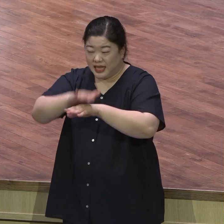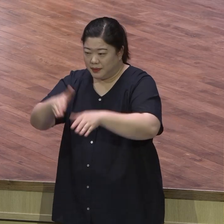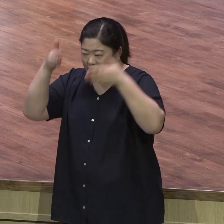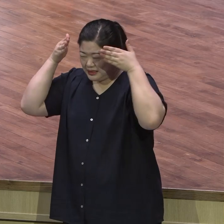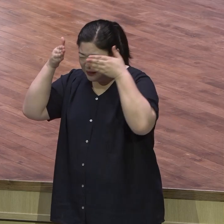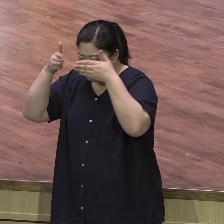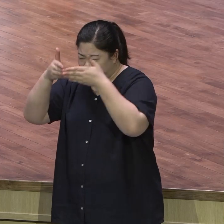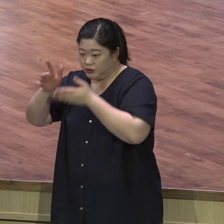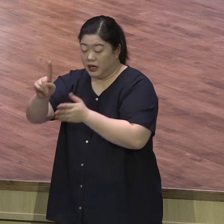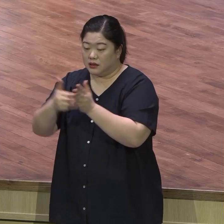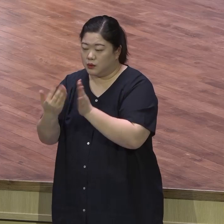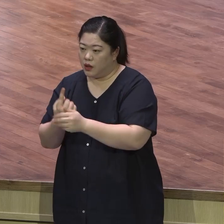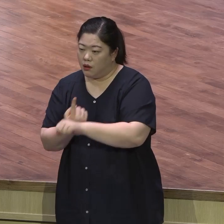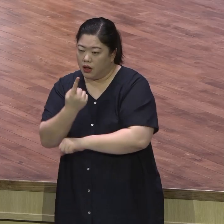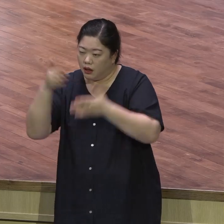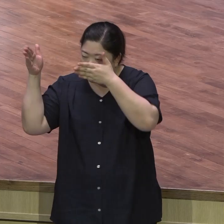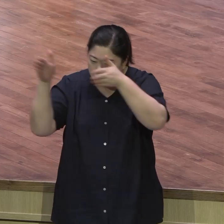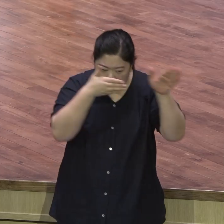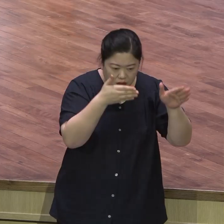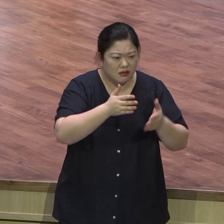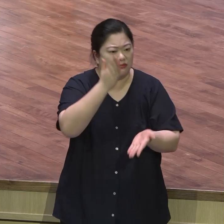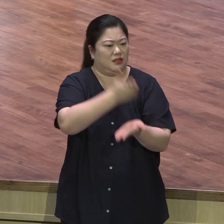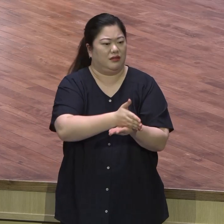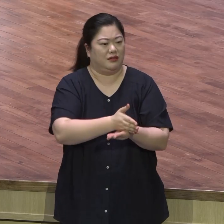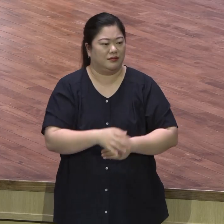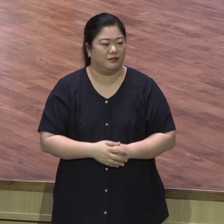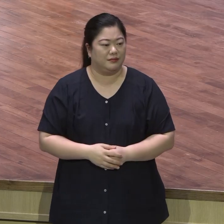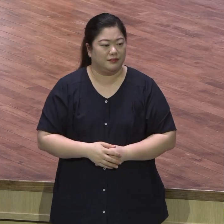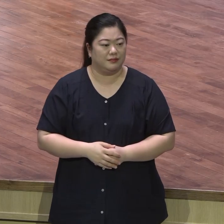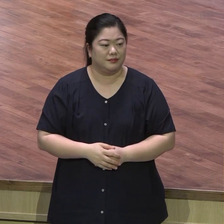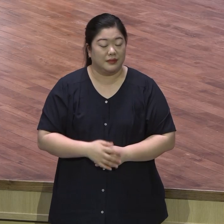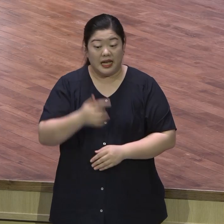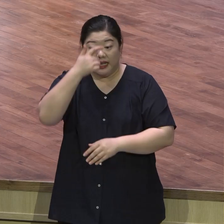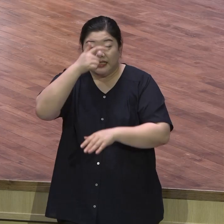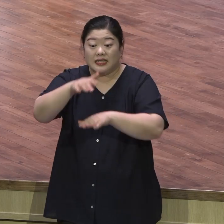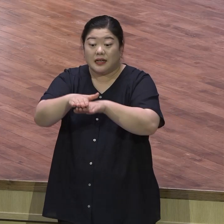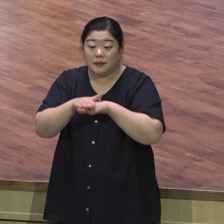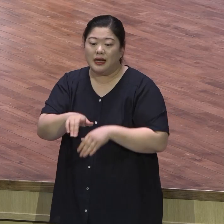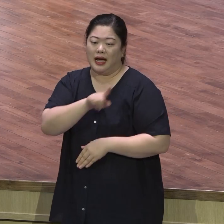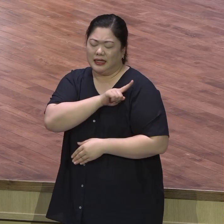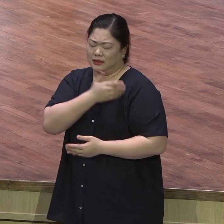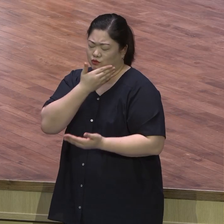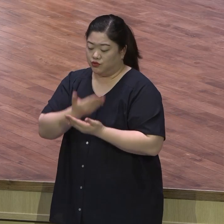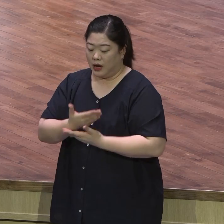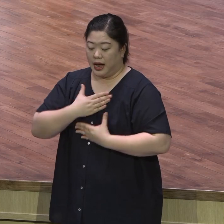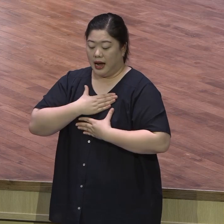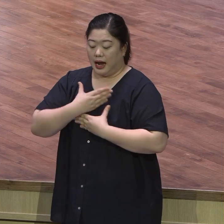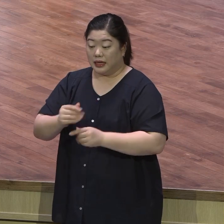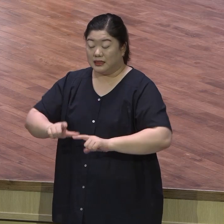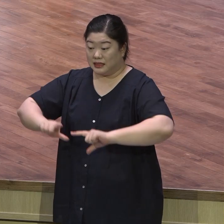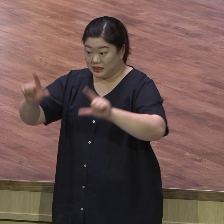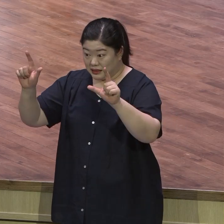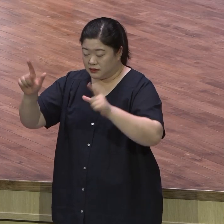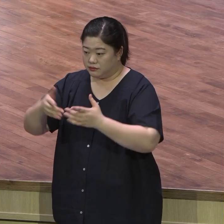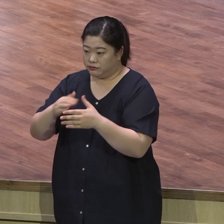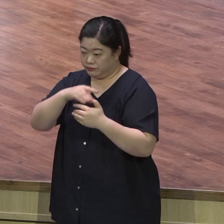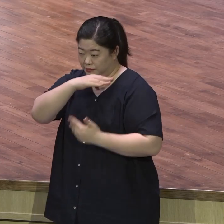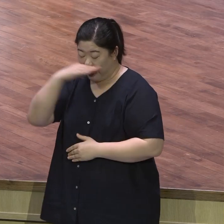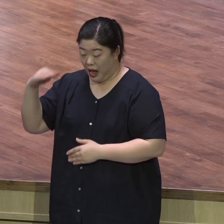방해되는 것은 다 꺼내야 돼요. 예배가 가장 중요한 것을 강조했어요. 안식일을 안식일을 죽여버리라 그랬다니까